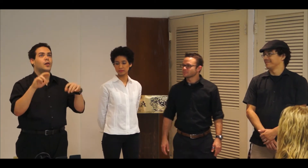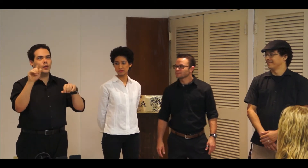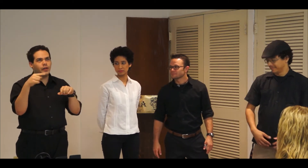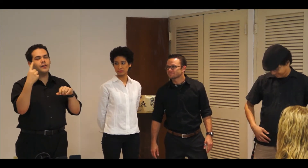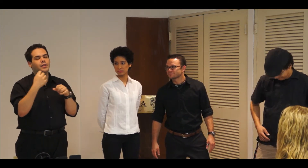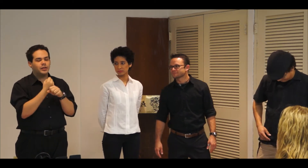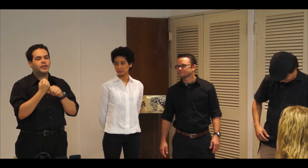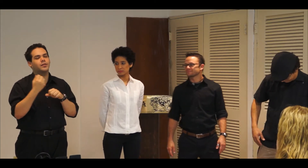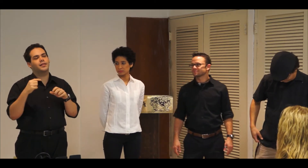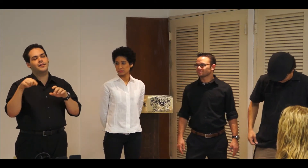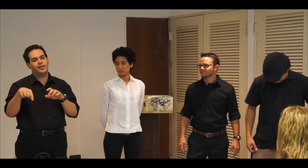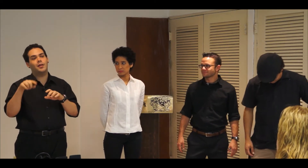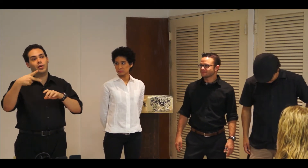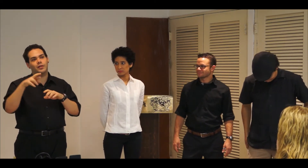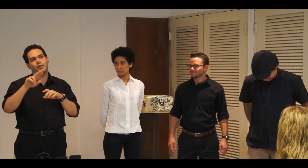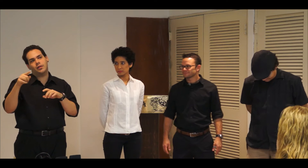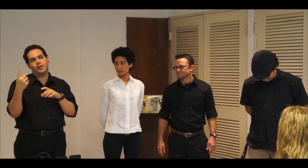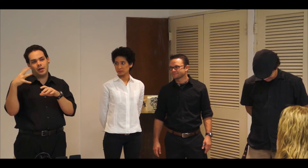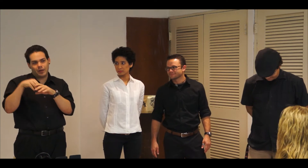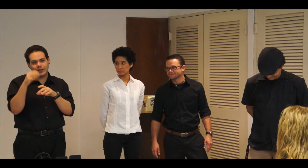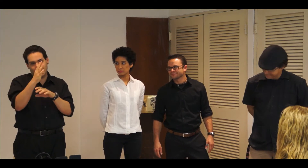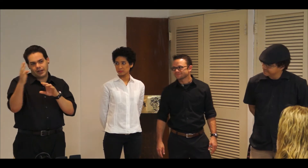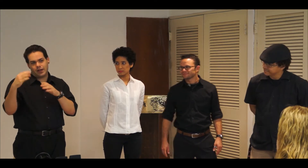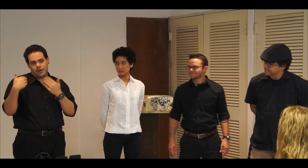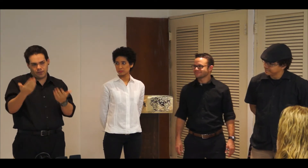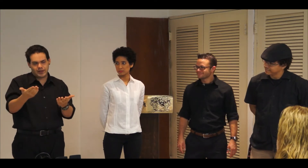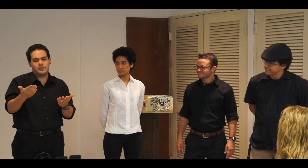el único café de Puerto Rico, o es decir, el de Puerto Rico es el único que es parte de la línea de cafés que ofrecemos